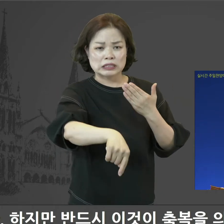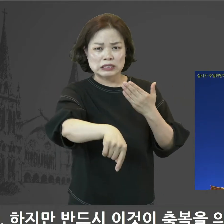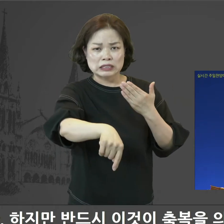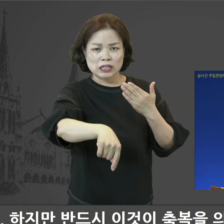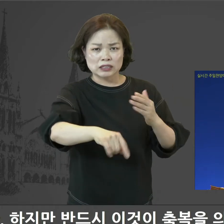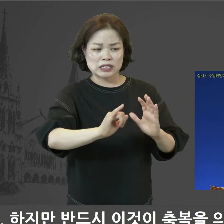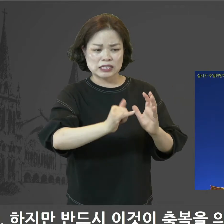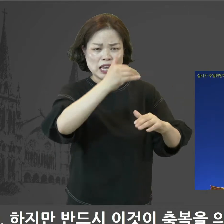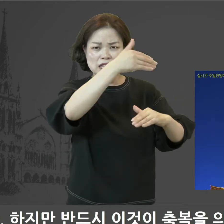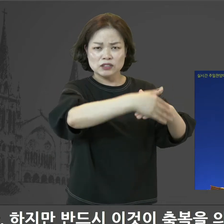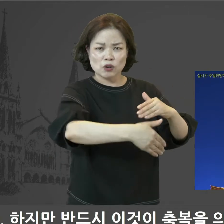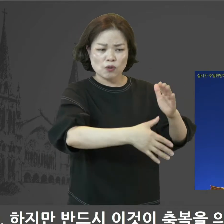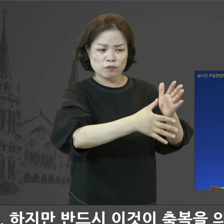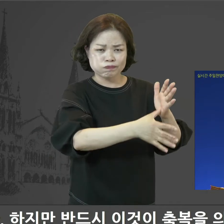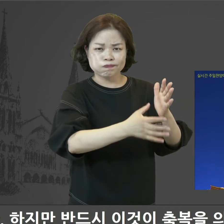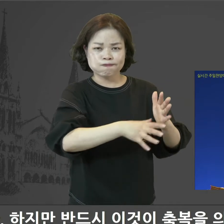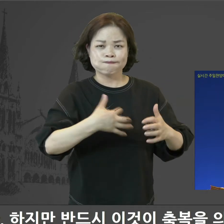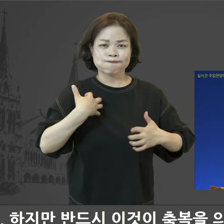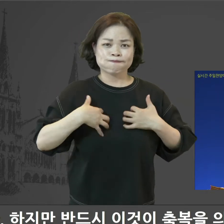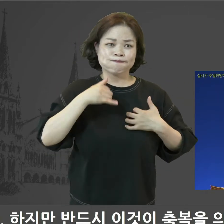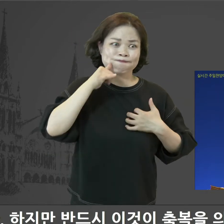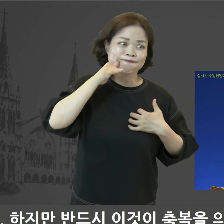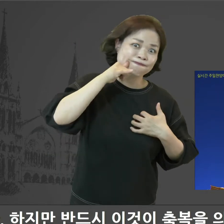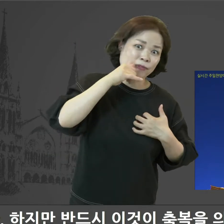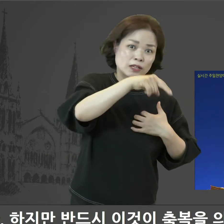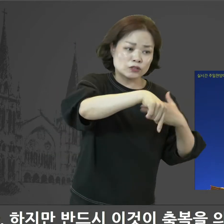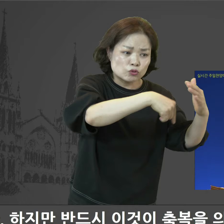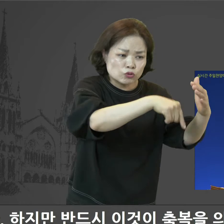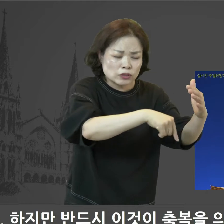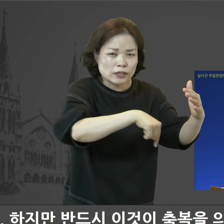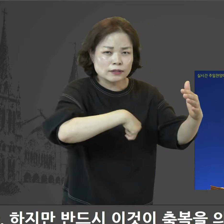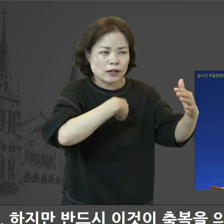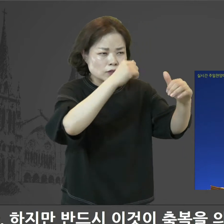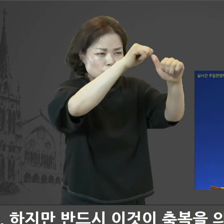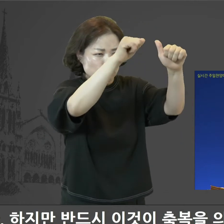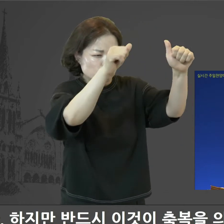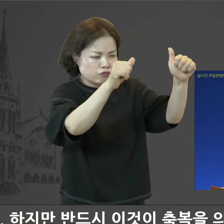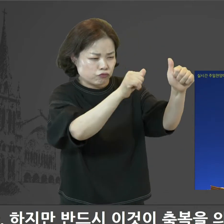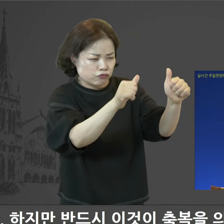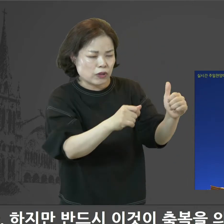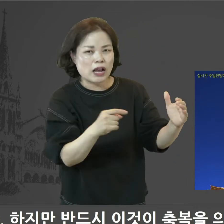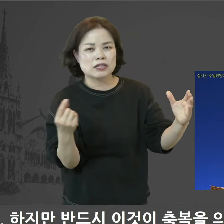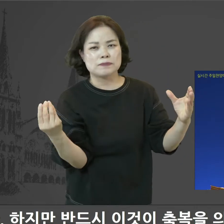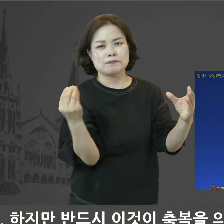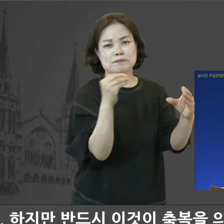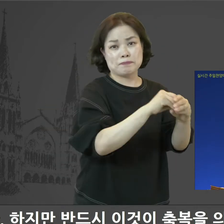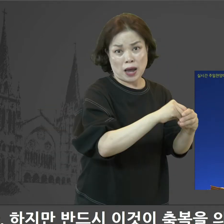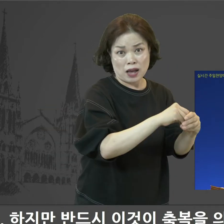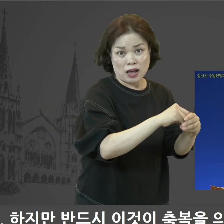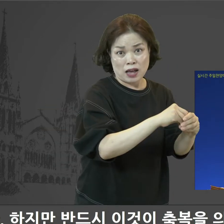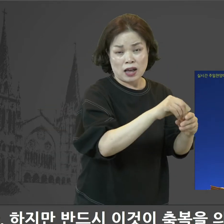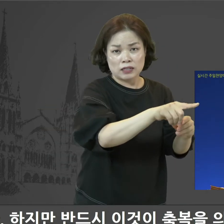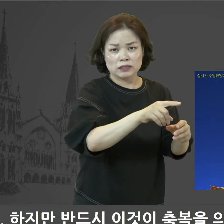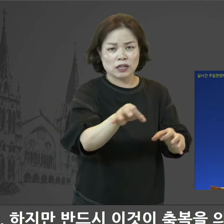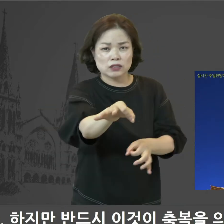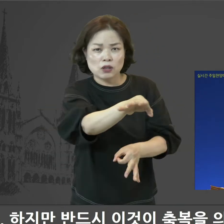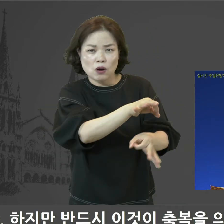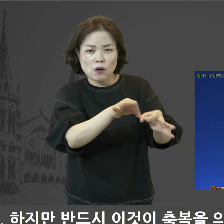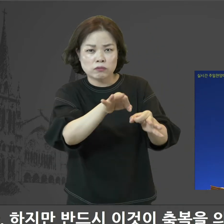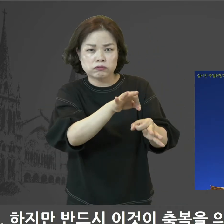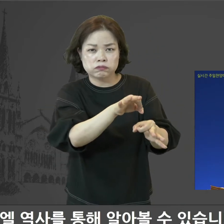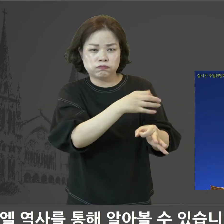세속주의, 물질주의, 쾌락주의, 자신들의 우상의 모습들이 들어 있었습니다. 이렇게